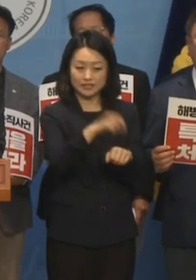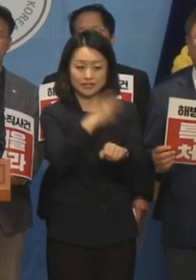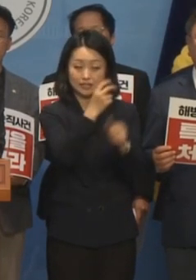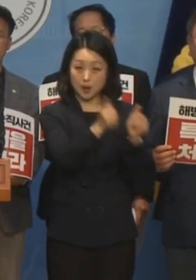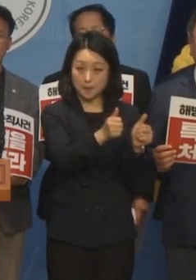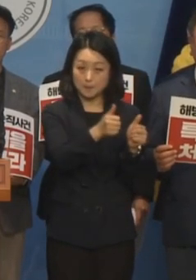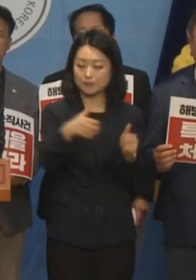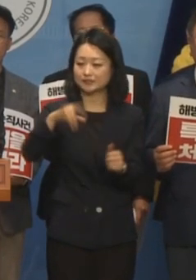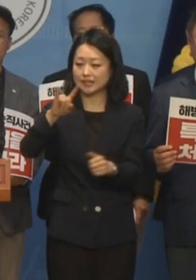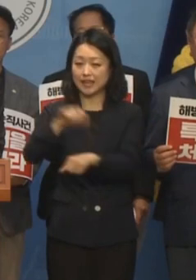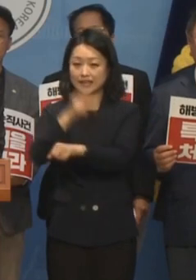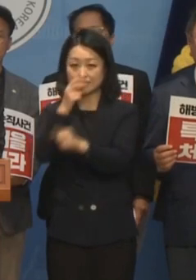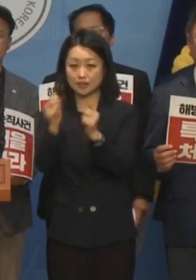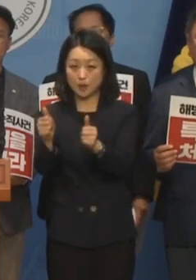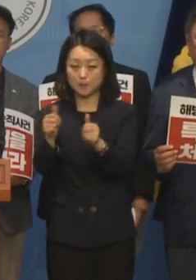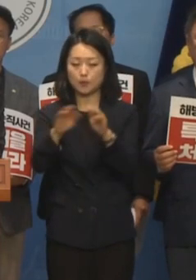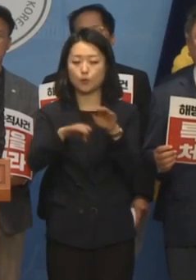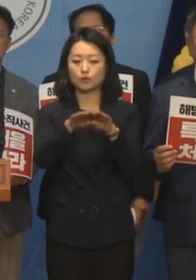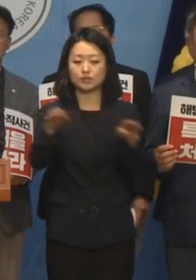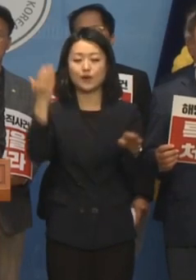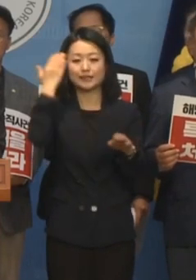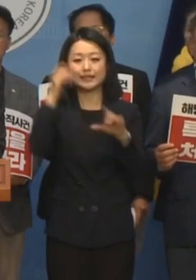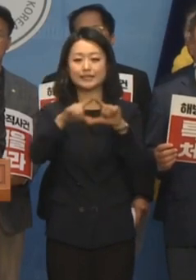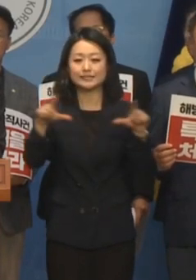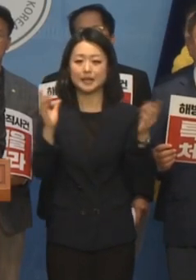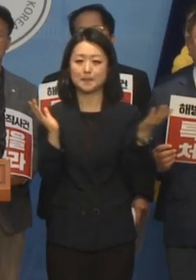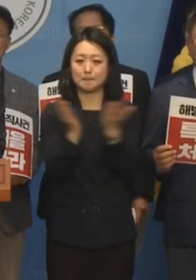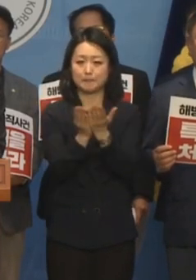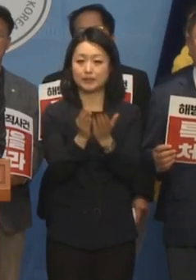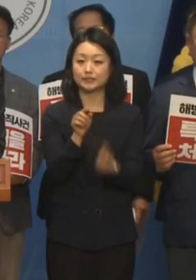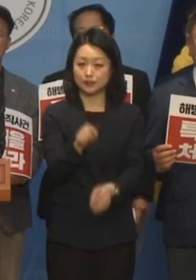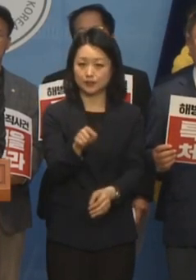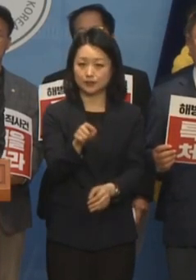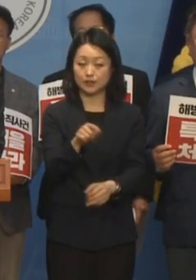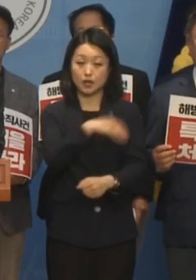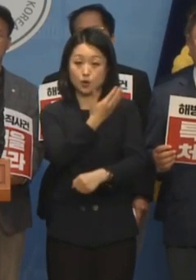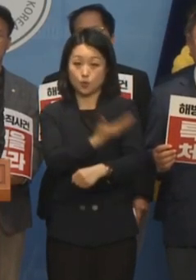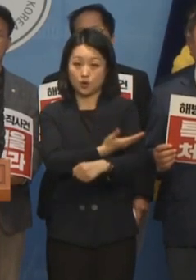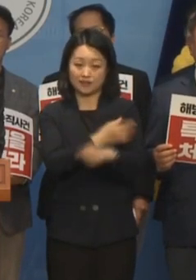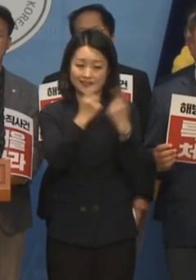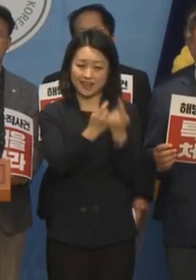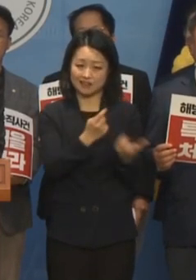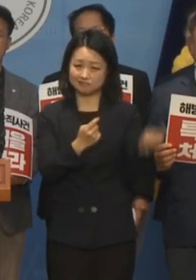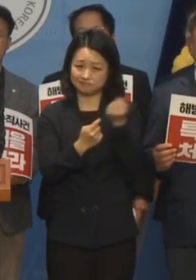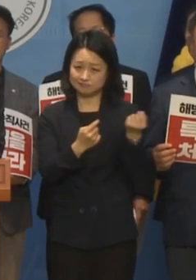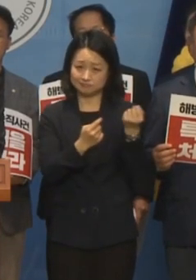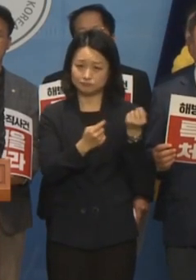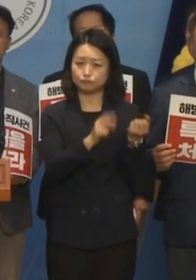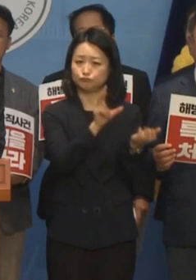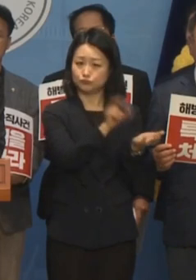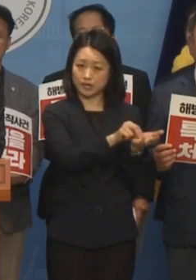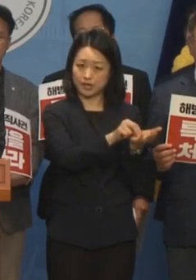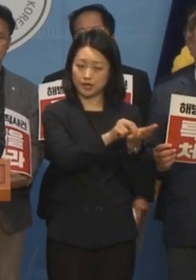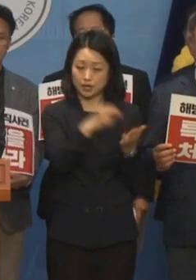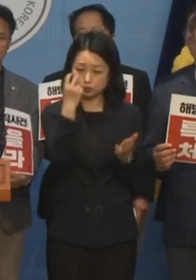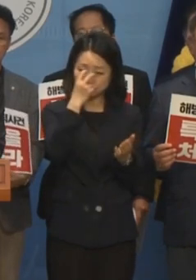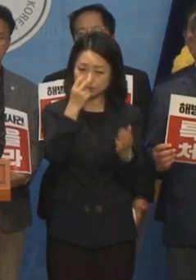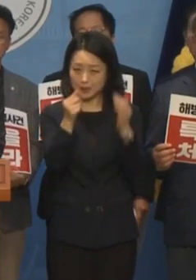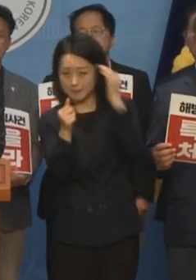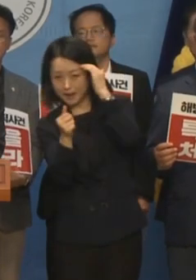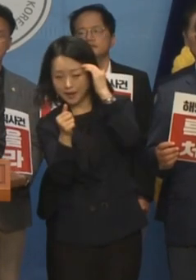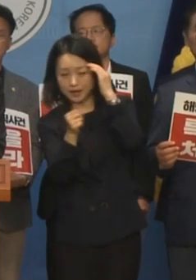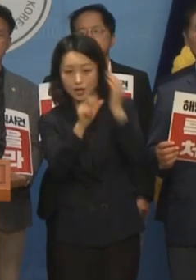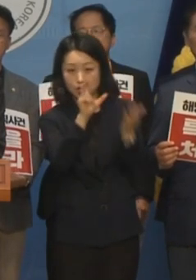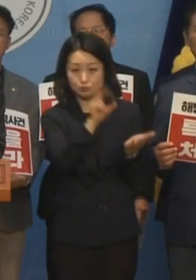특검은 대표적인 공정과 상식에 관한 과제입니다. 권력을 사유화하고 수사를 방해했다는